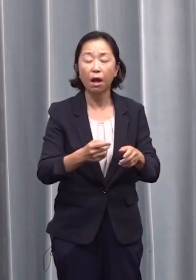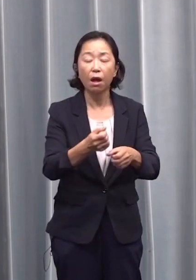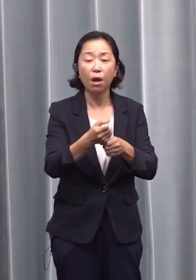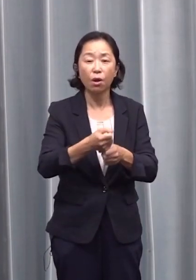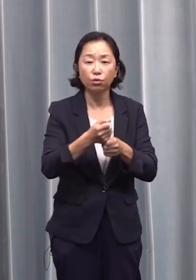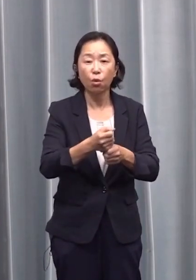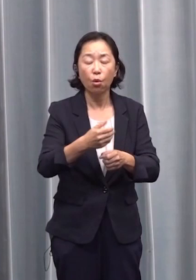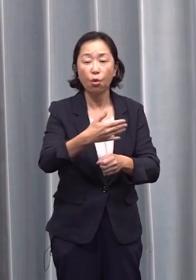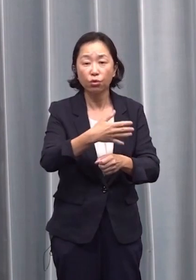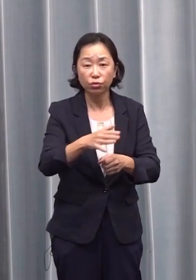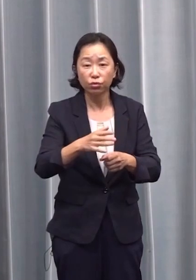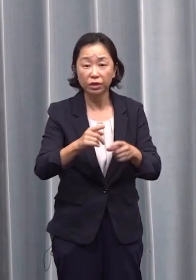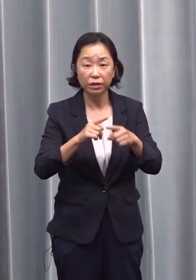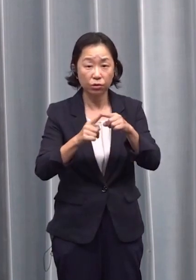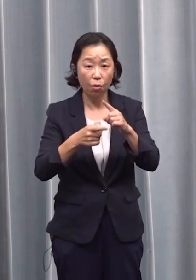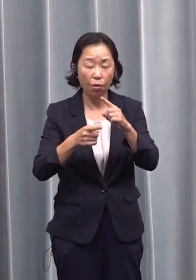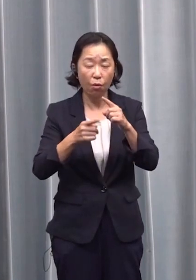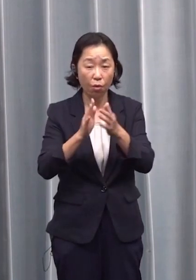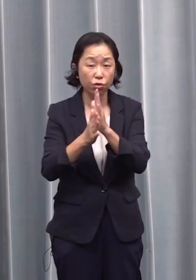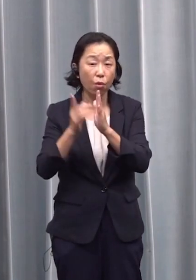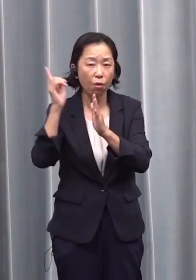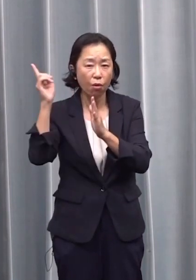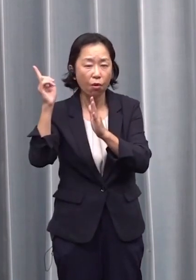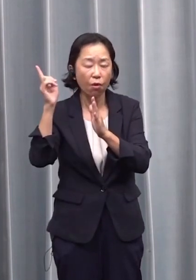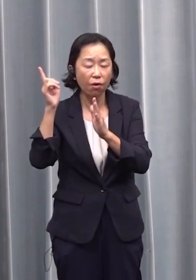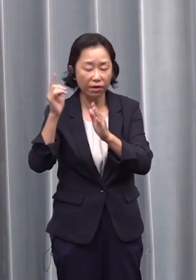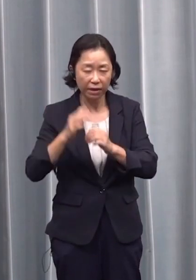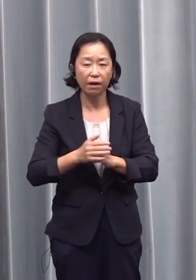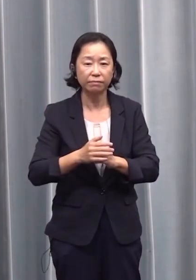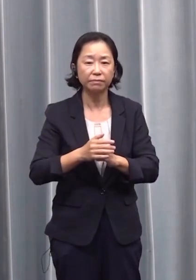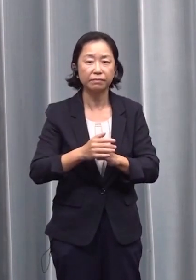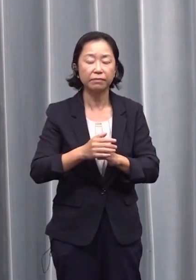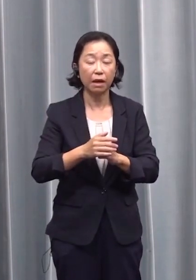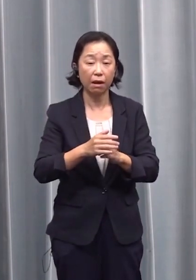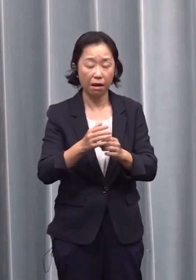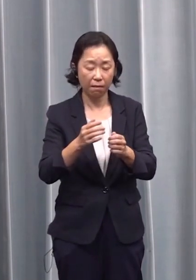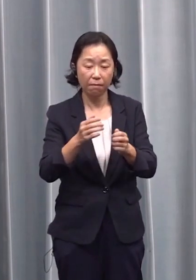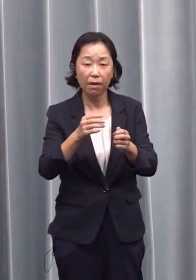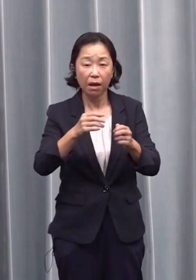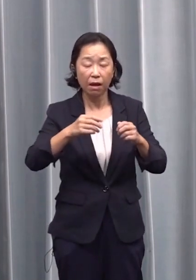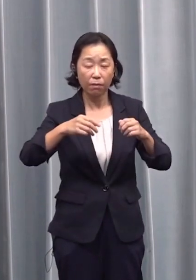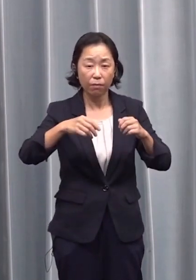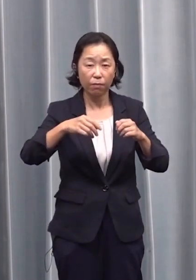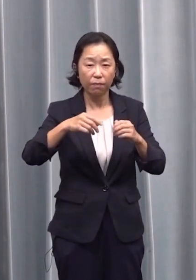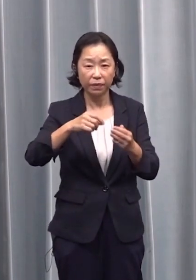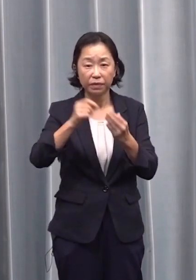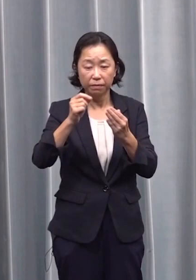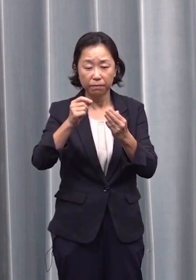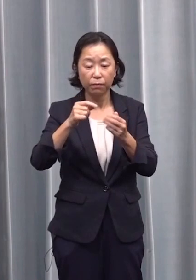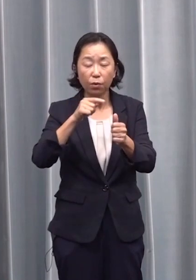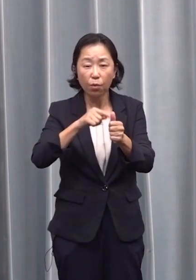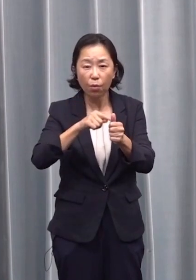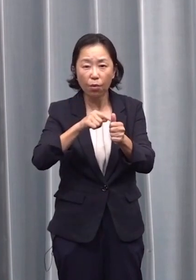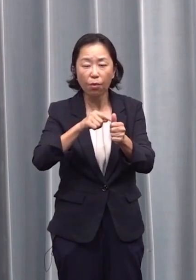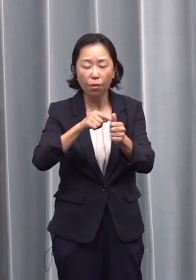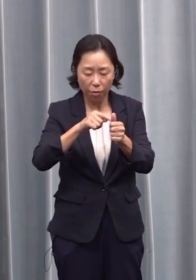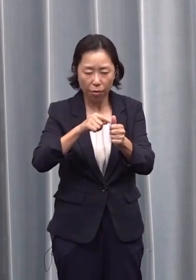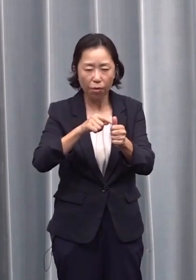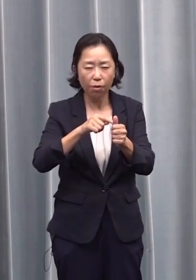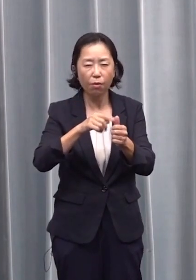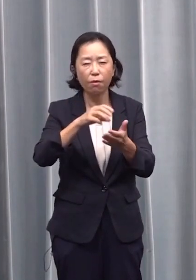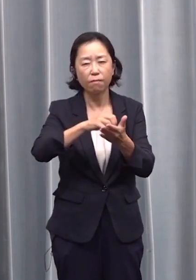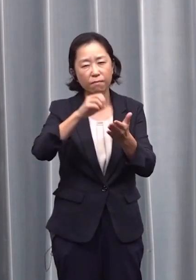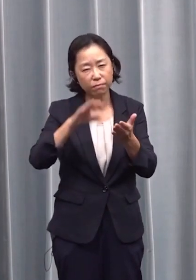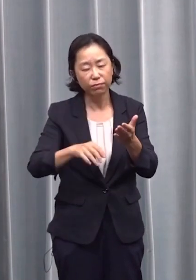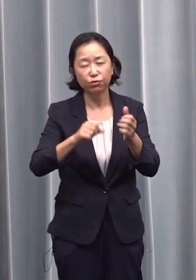して TOKIO の城島さんを、農水省の農福アンバサダーに委託をしていることを取りやめということを発表したようです